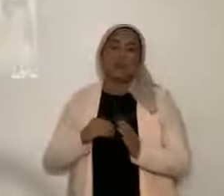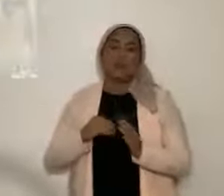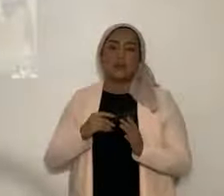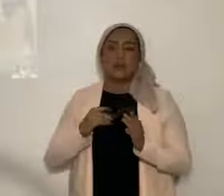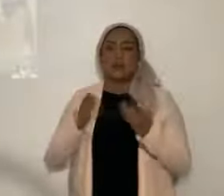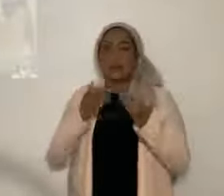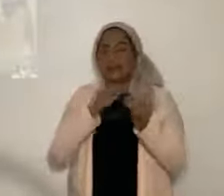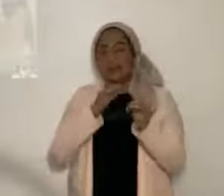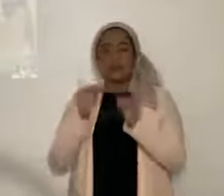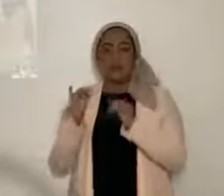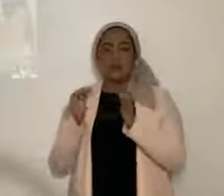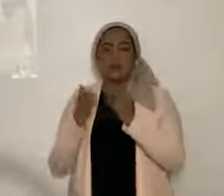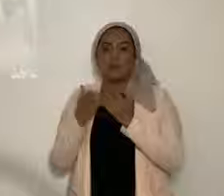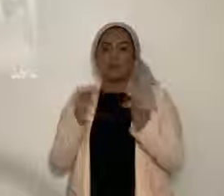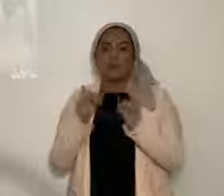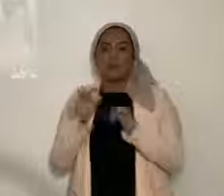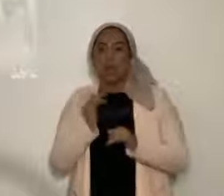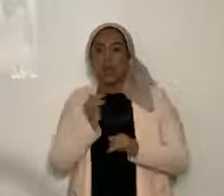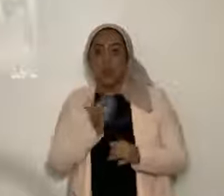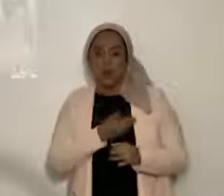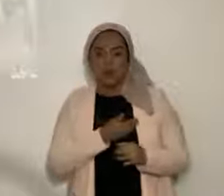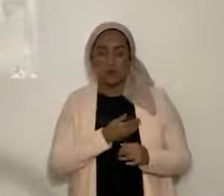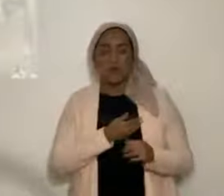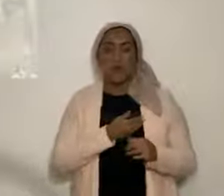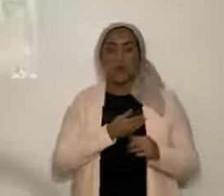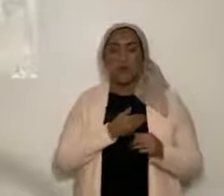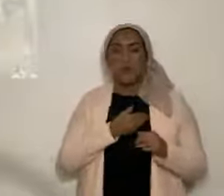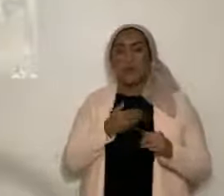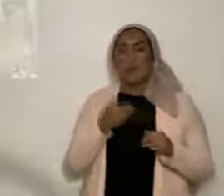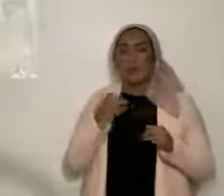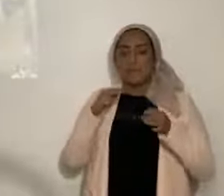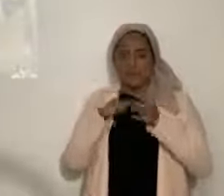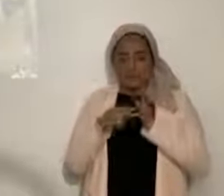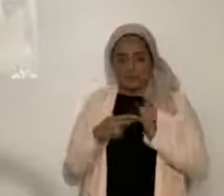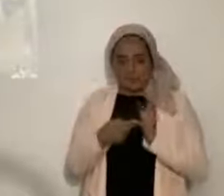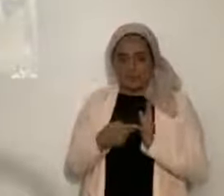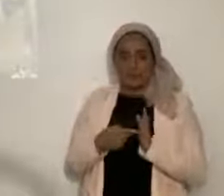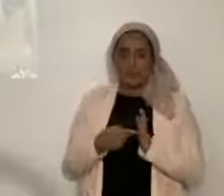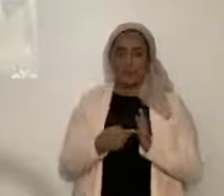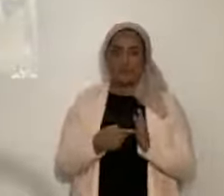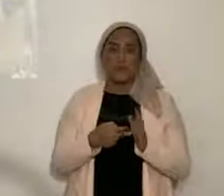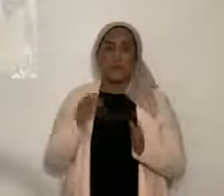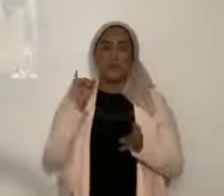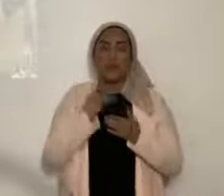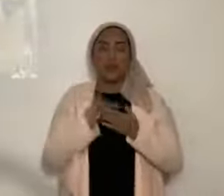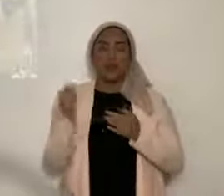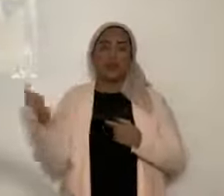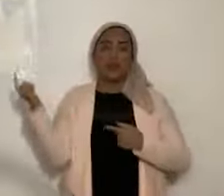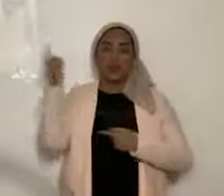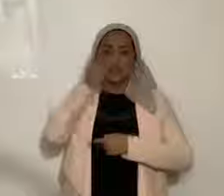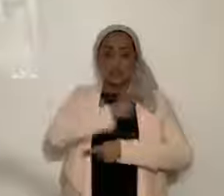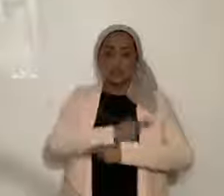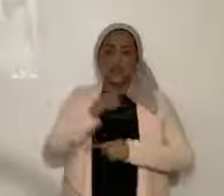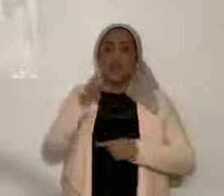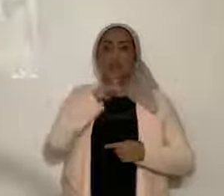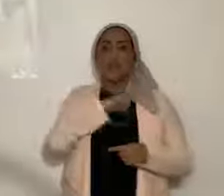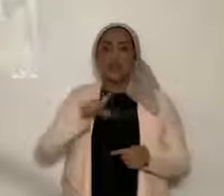como si fuera de nosotros, en el sentido de que el día del